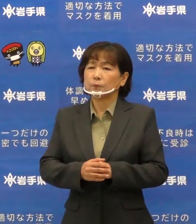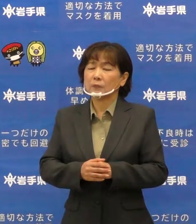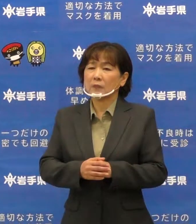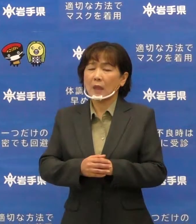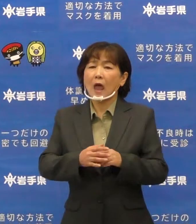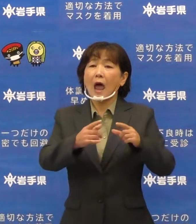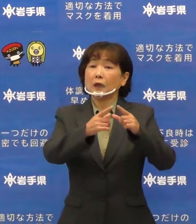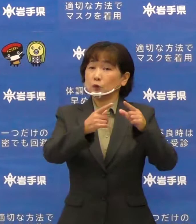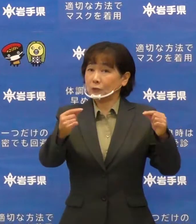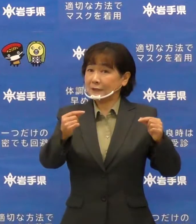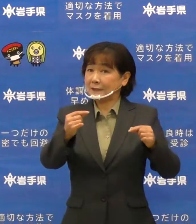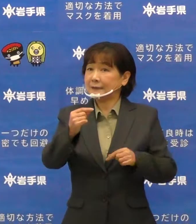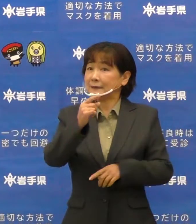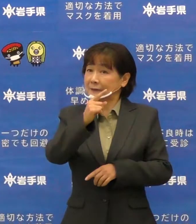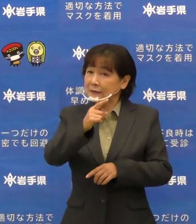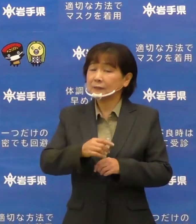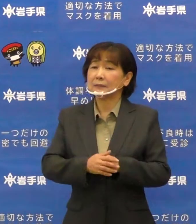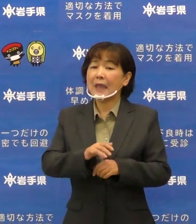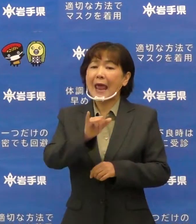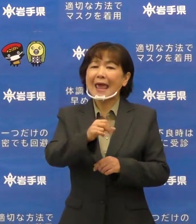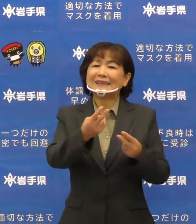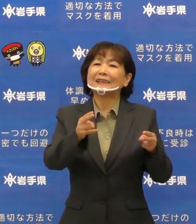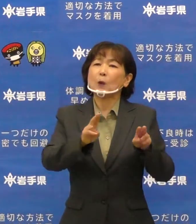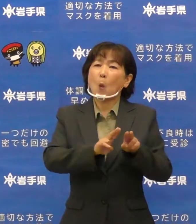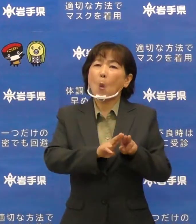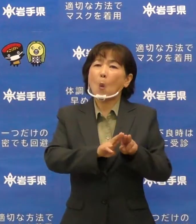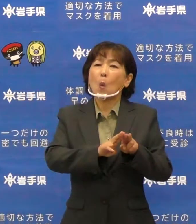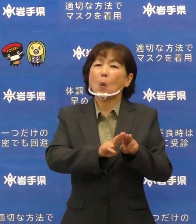共闘して、そして、まあ、参院選から知